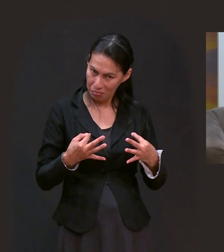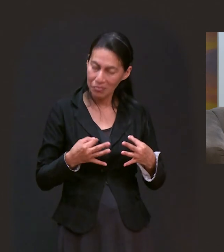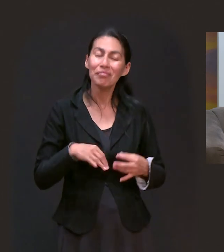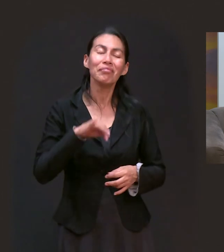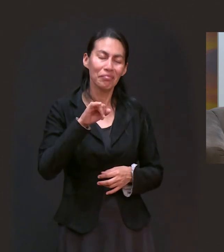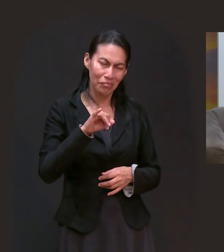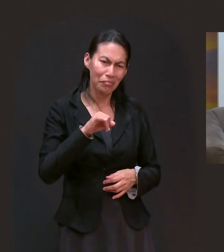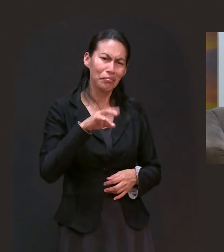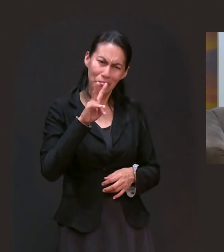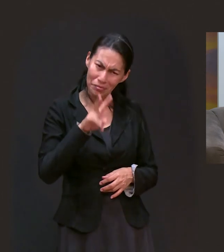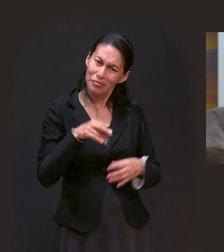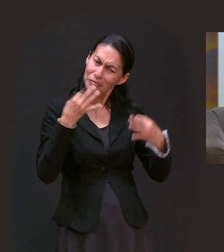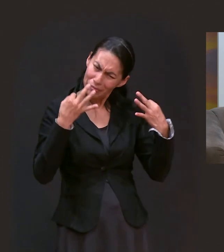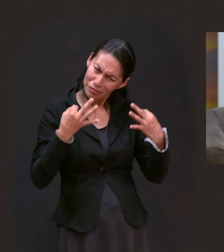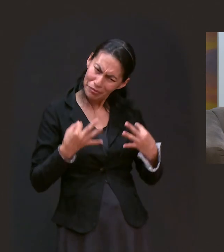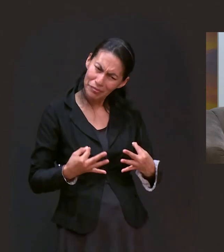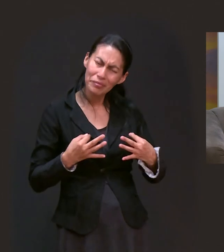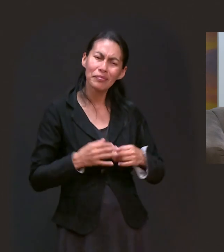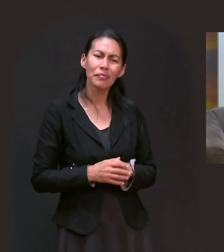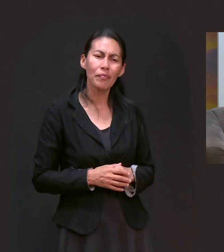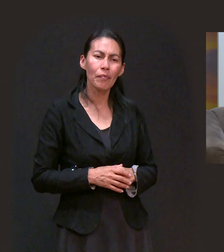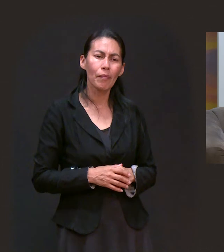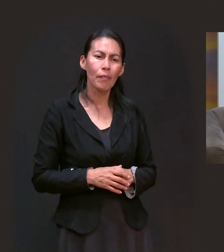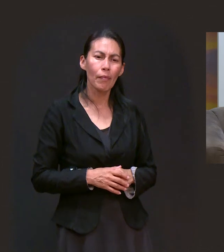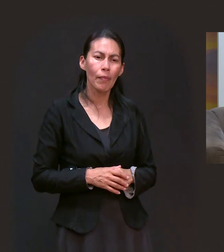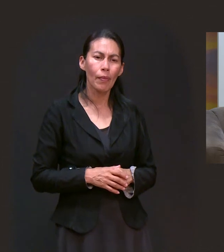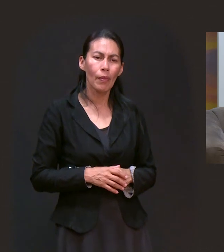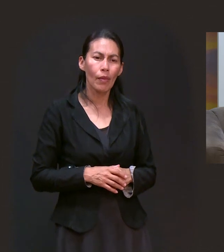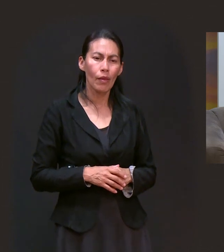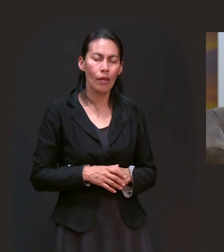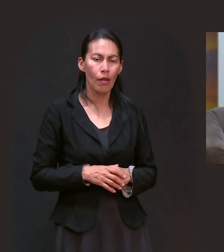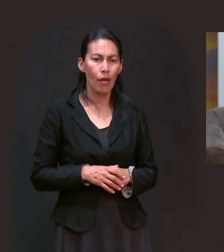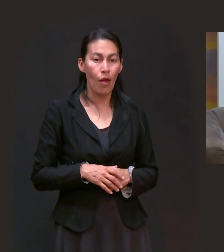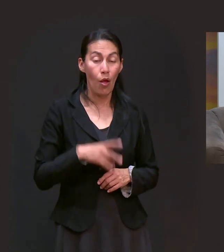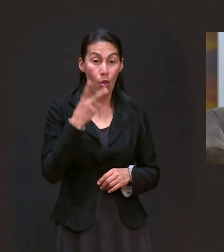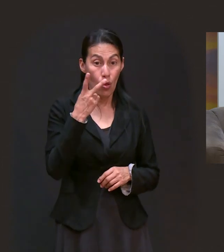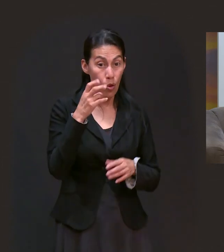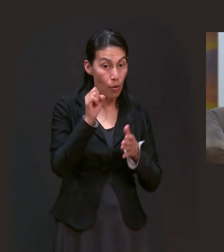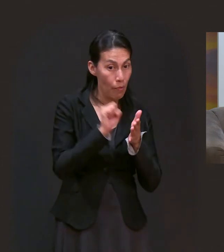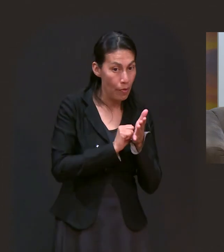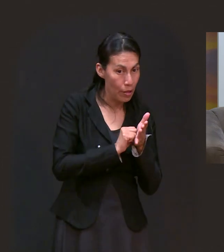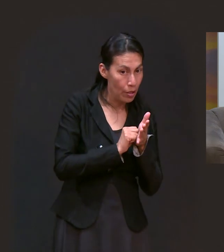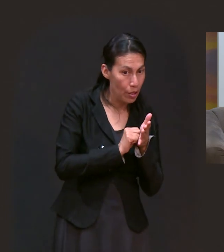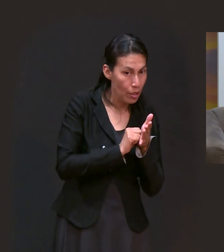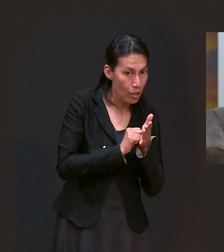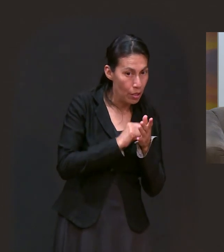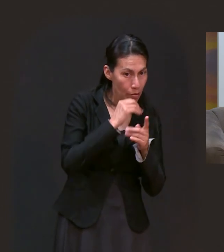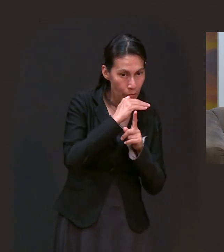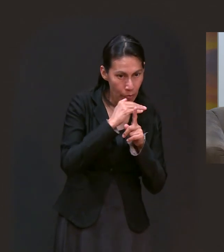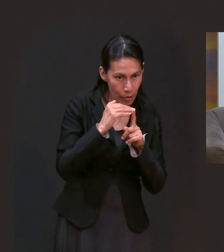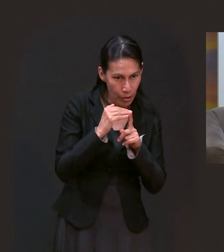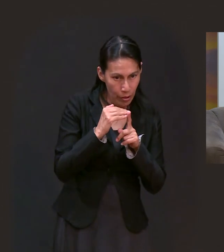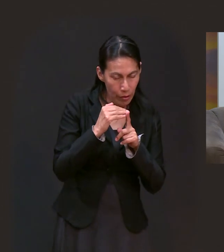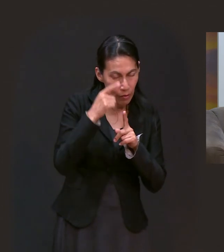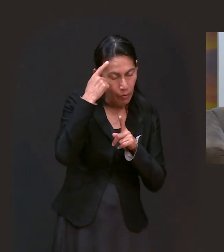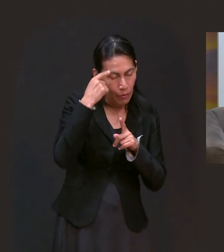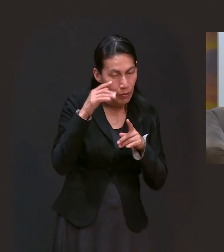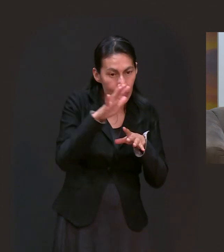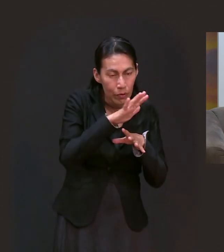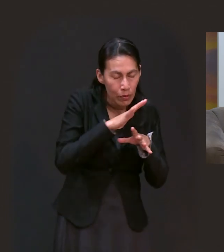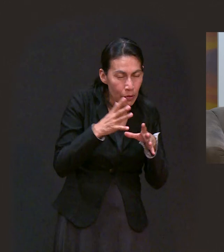a nosotros y justo tiempo así está tiempo teníamos realmente dos meses y medio para eso